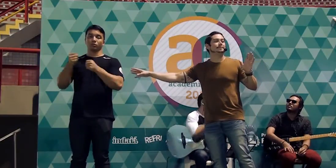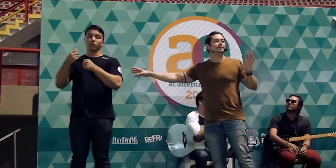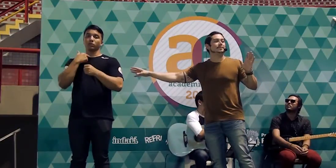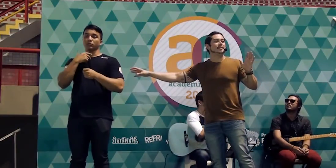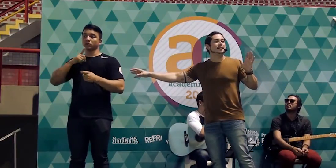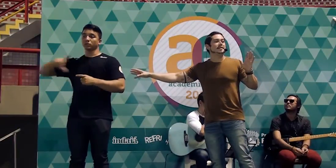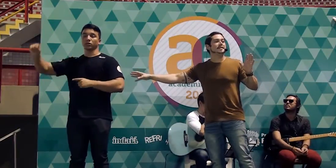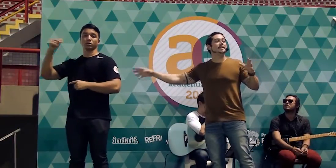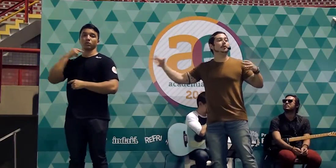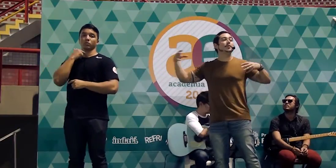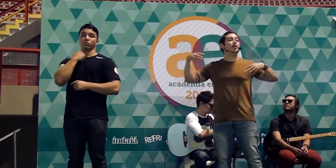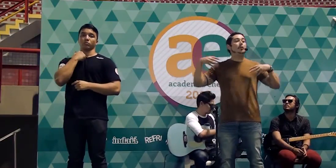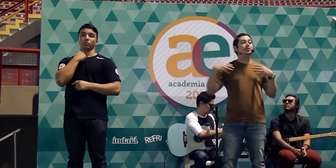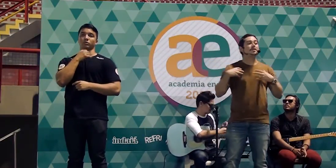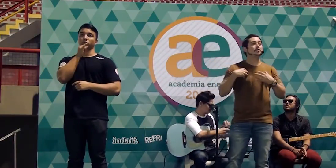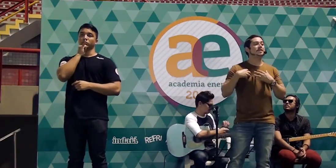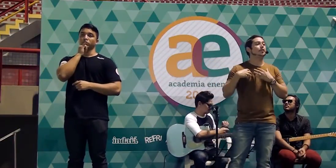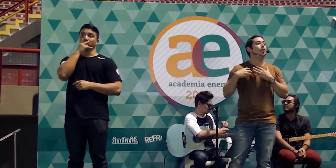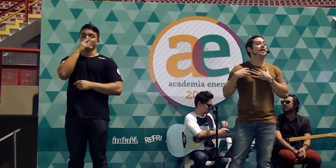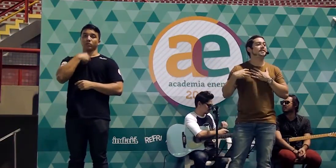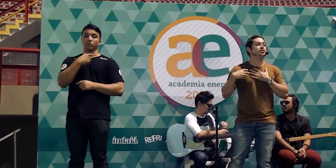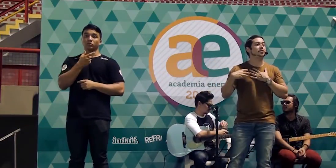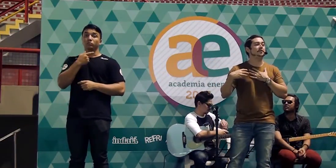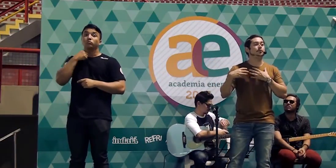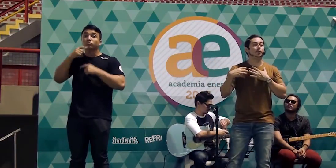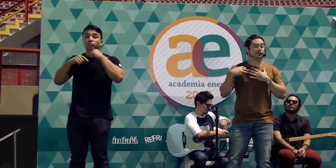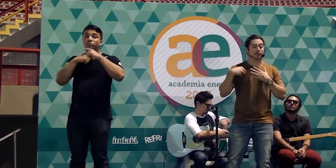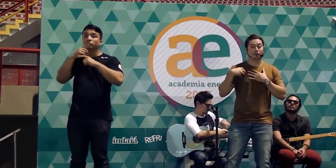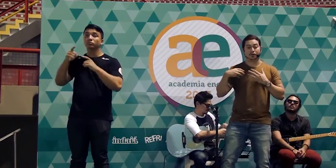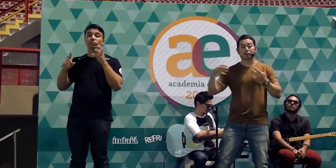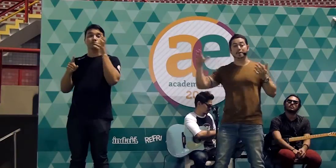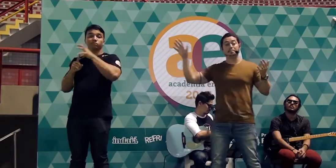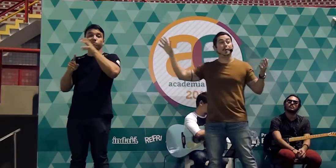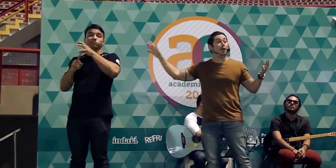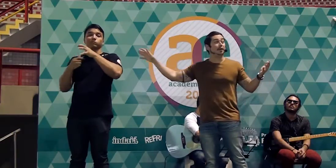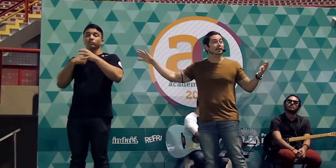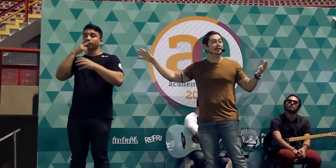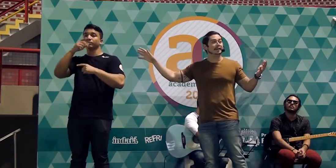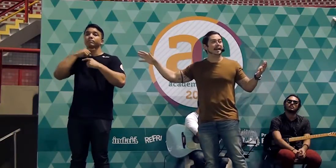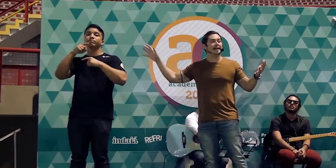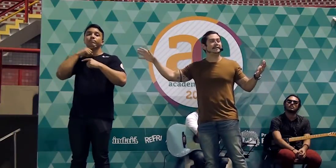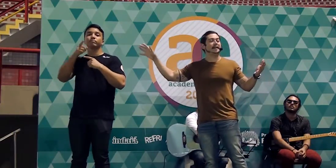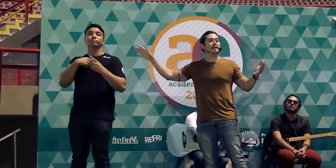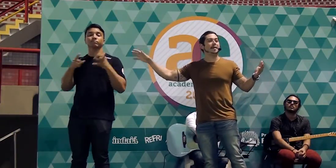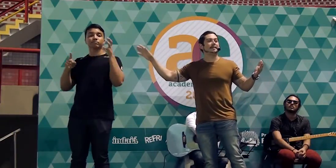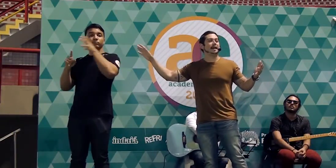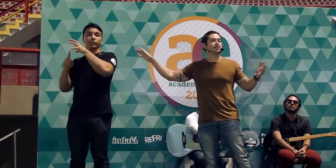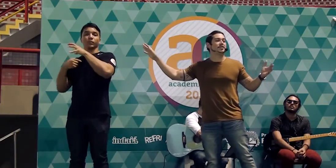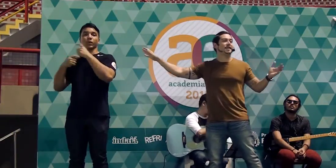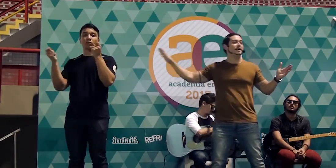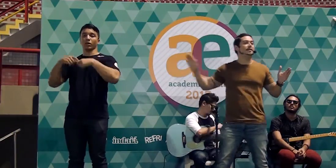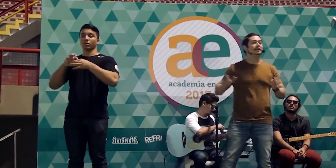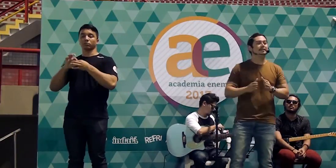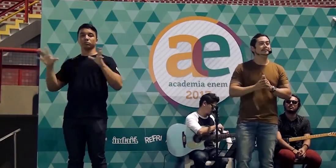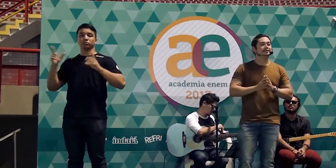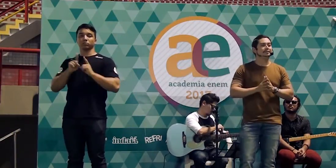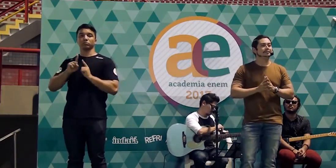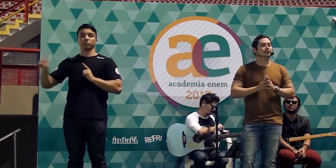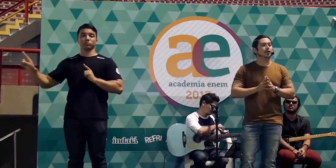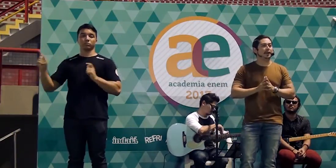daqui. Se eu não consigo ser coercitivo, portanto eu não consigo me impor, ele tem a liberdade de